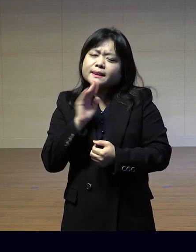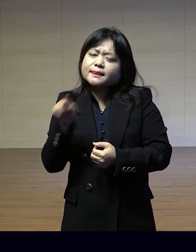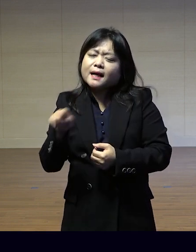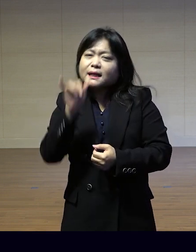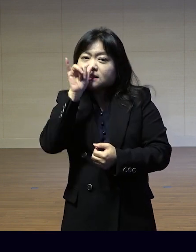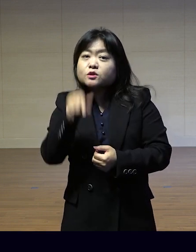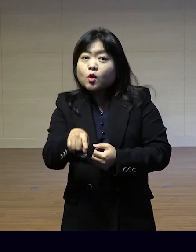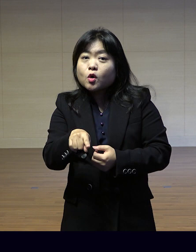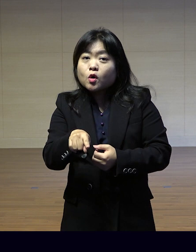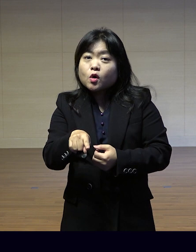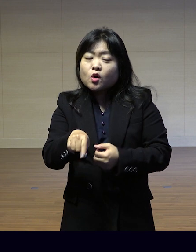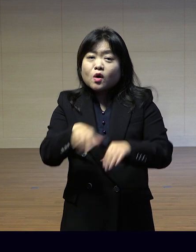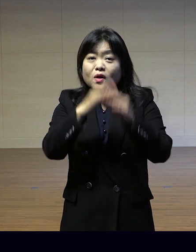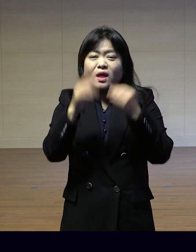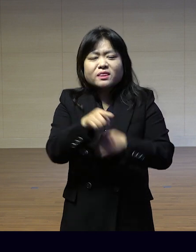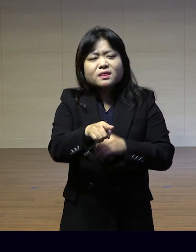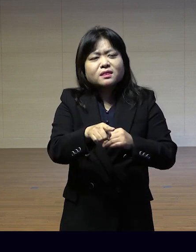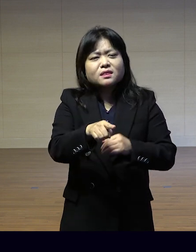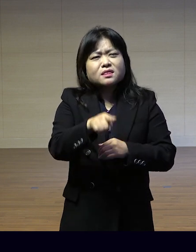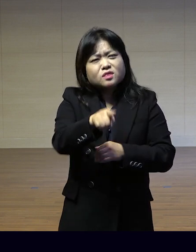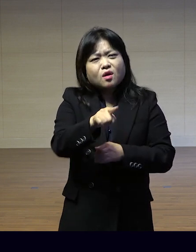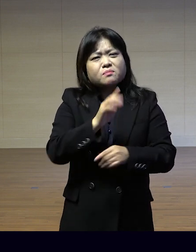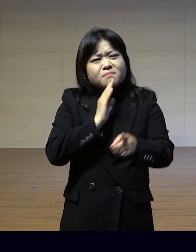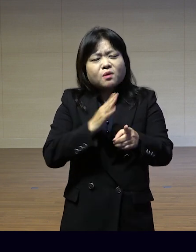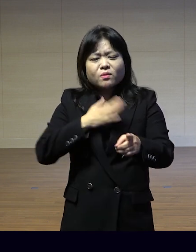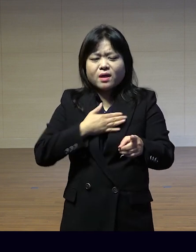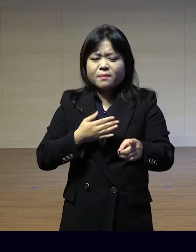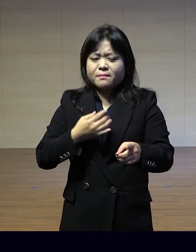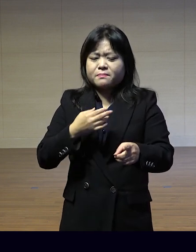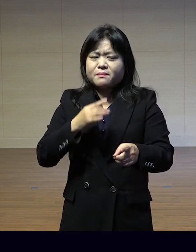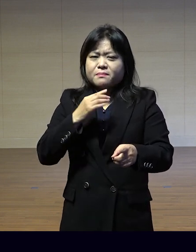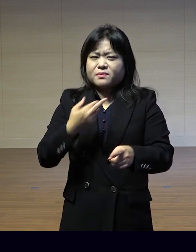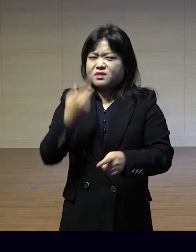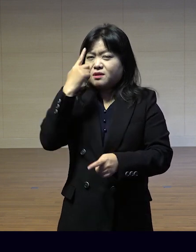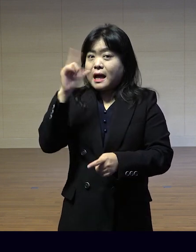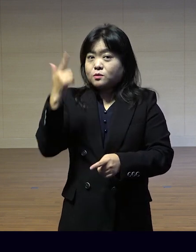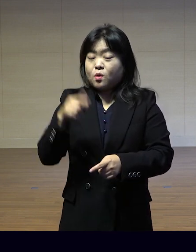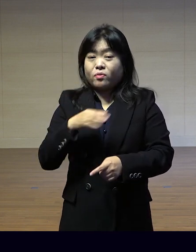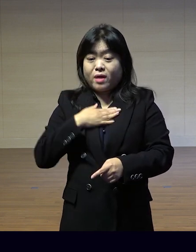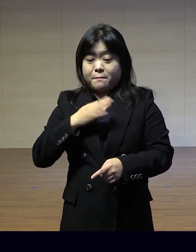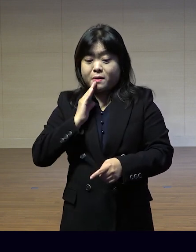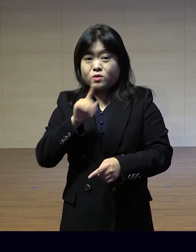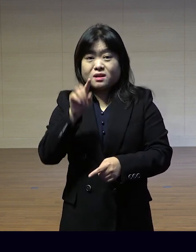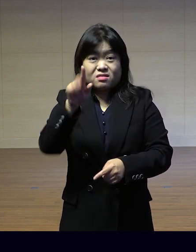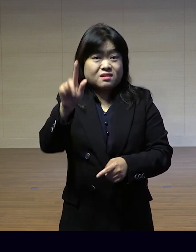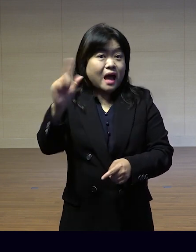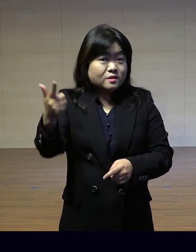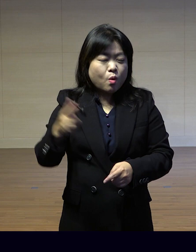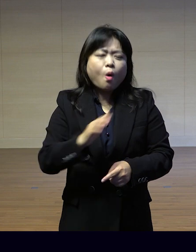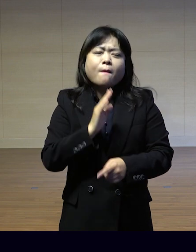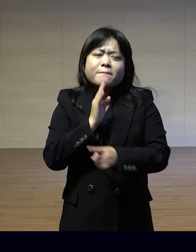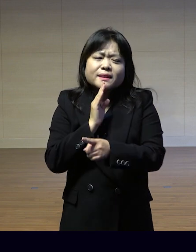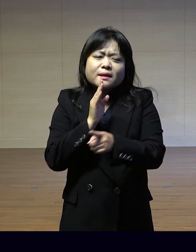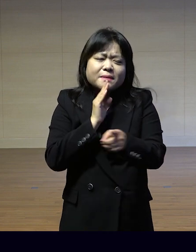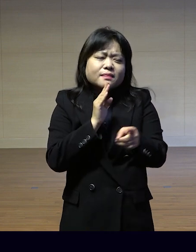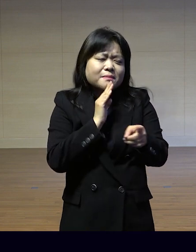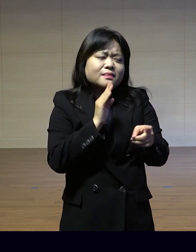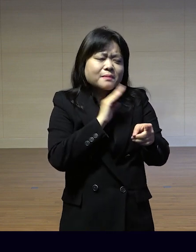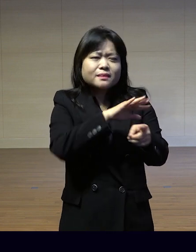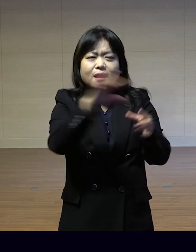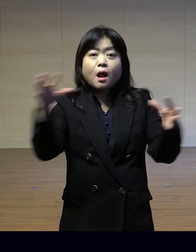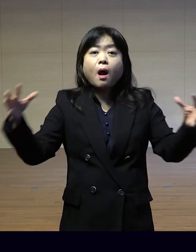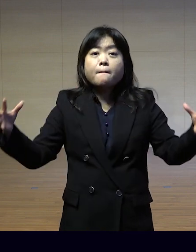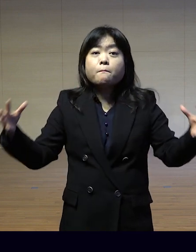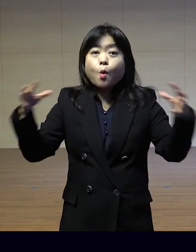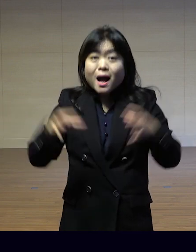있다. 다 니만 옳고 내만 틀리는 게 아니고 그 각자 옳음이 있다. 그 옳은 것들을 전부 한데